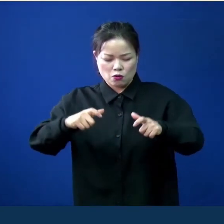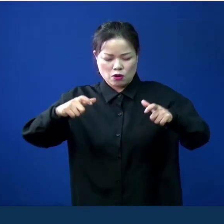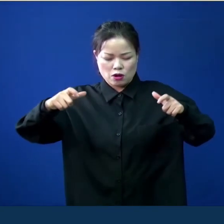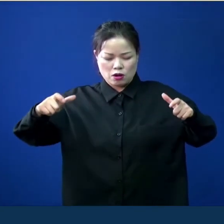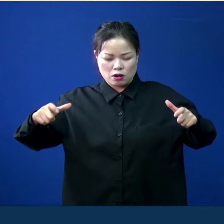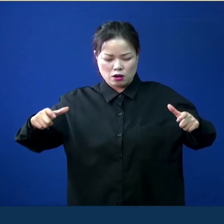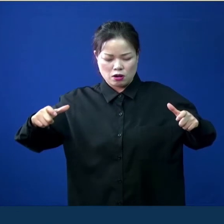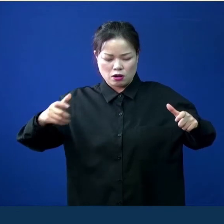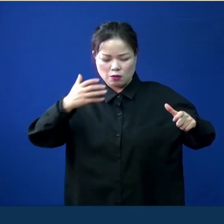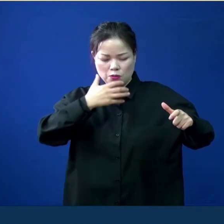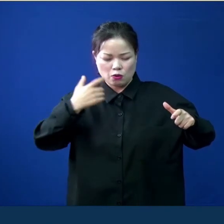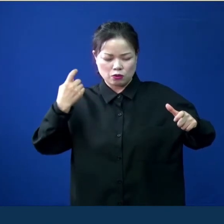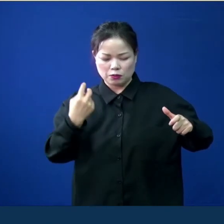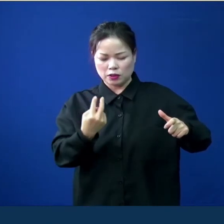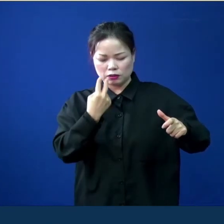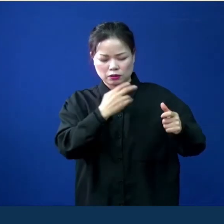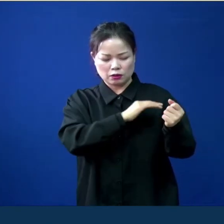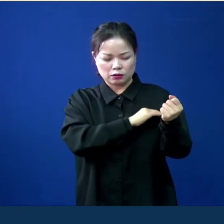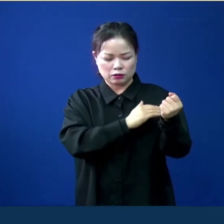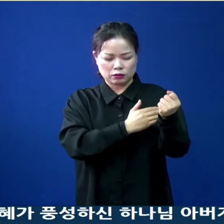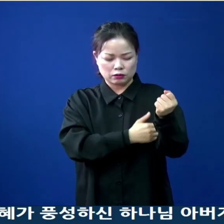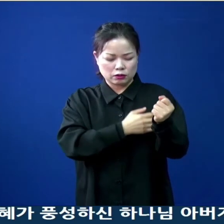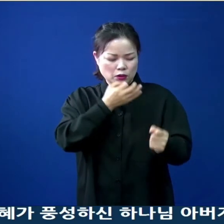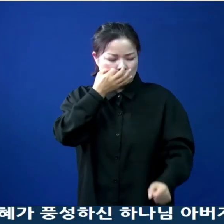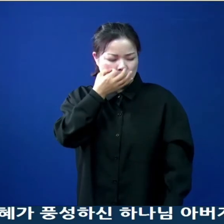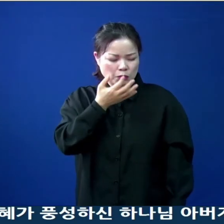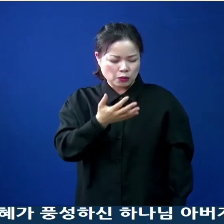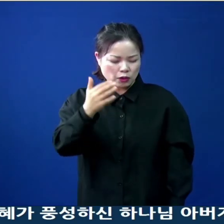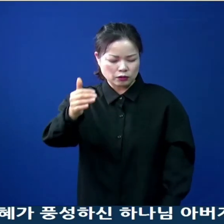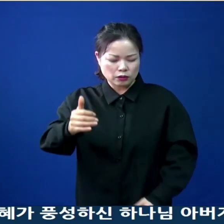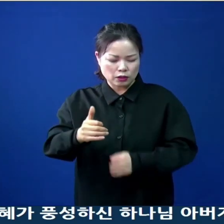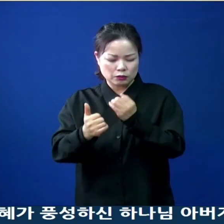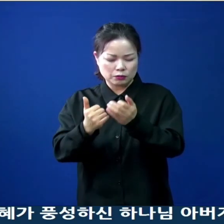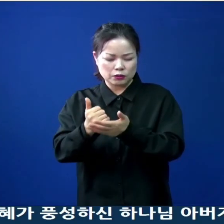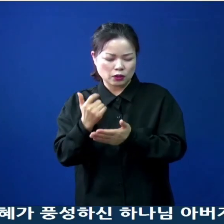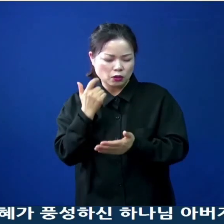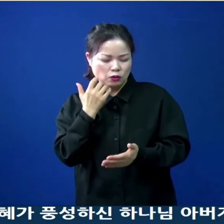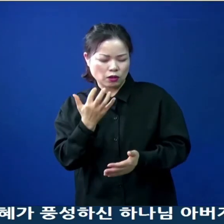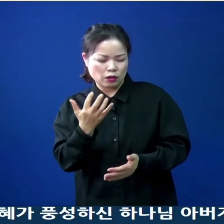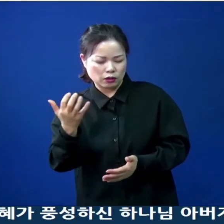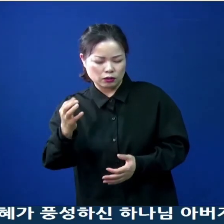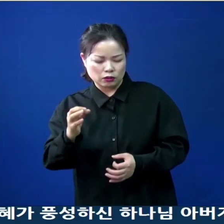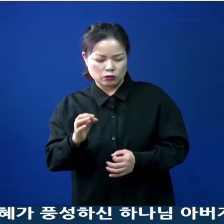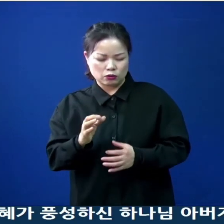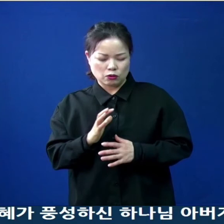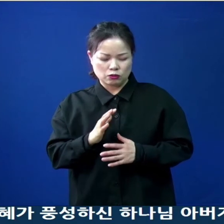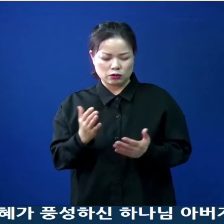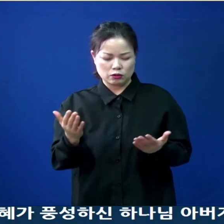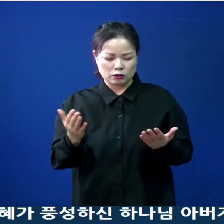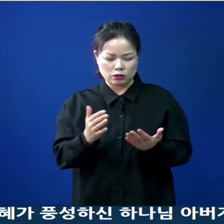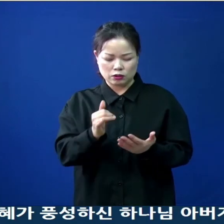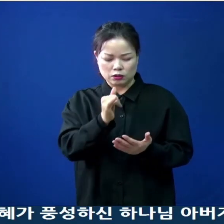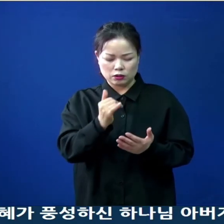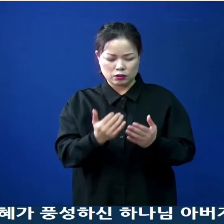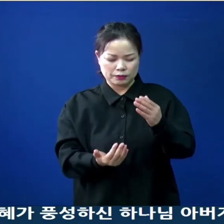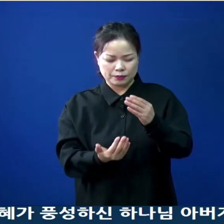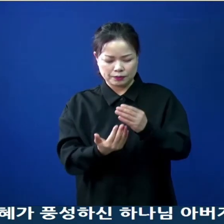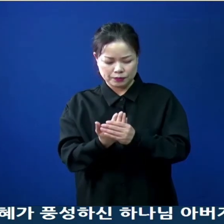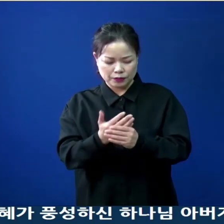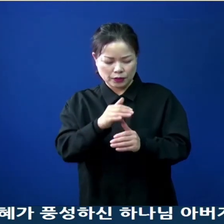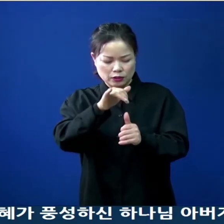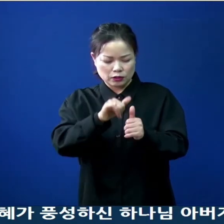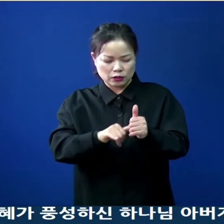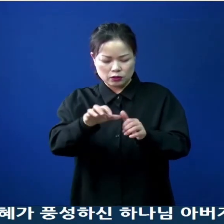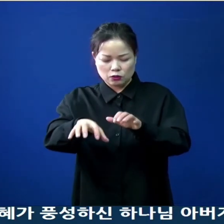확장되며 복음의 생명력이 보여지고 하나님이 영광 받으시는 놀라운 역사가 일어나게 하여 주셔서